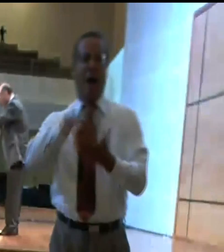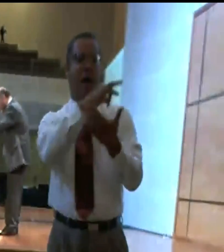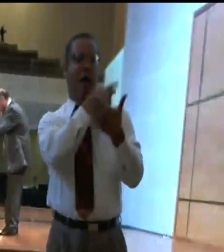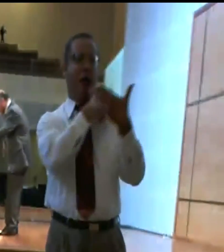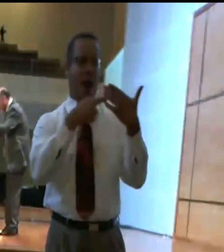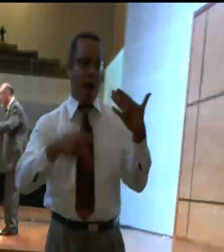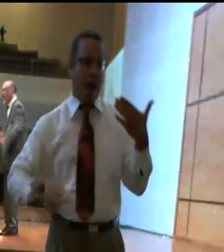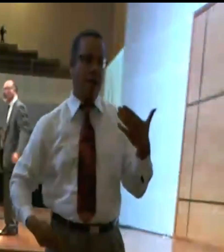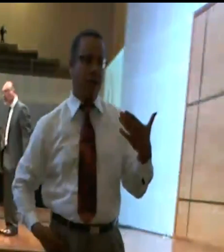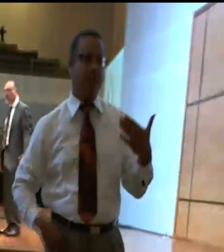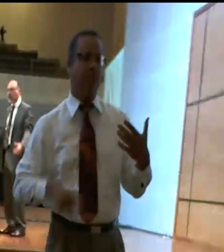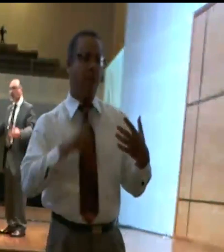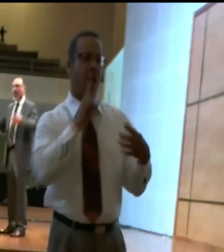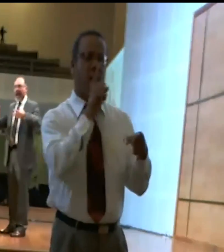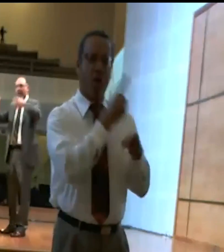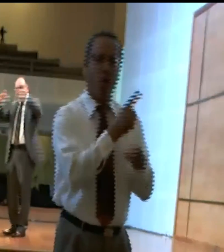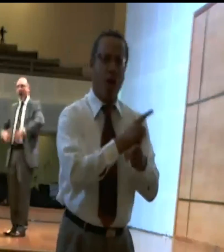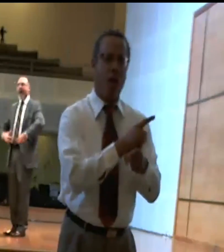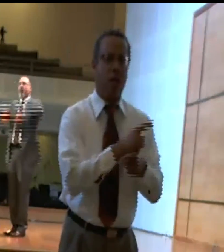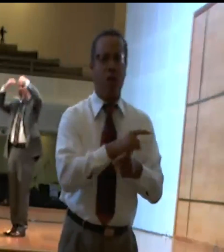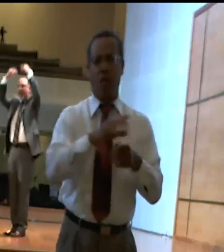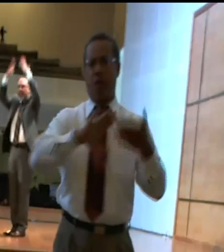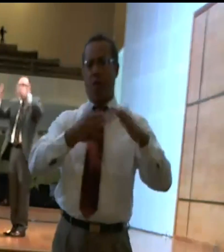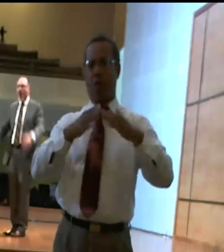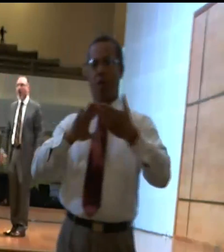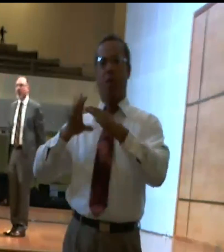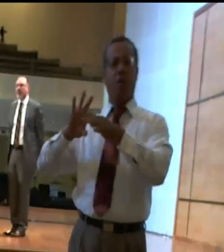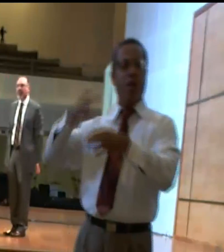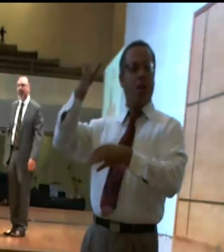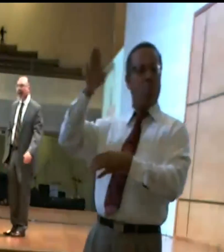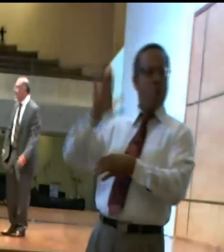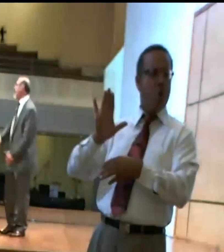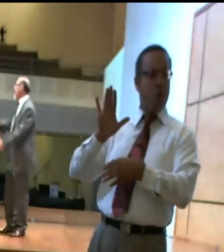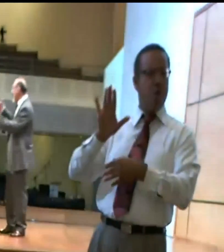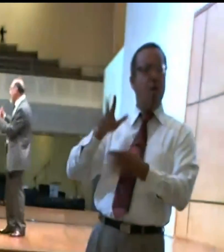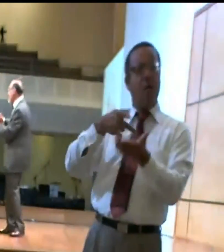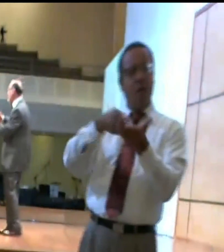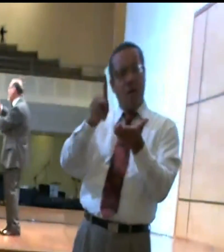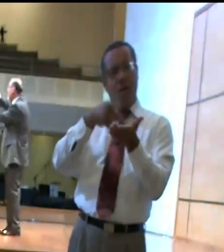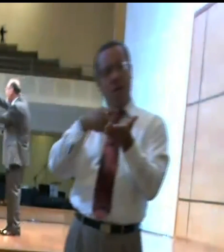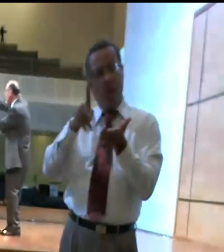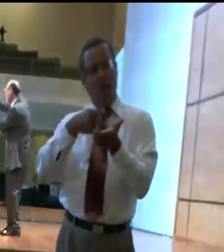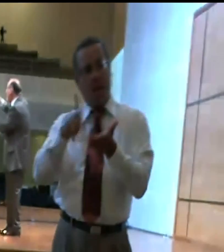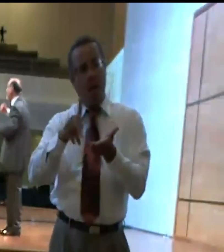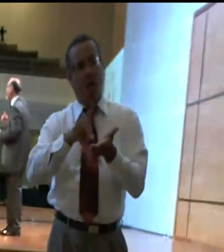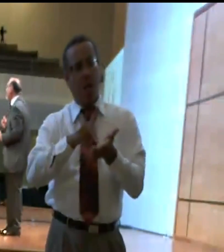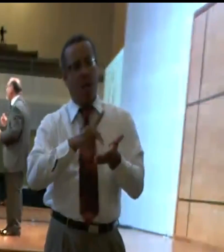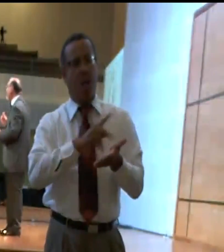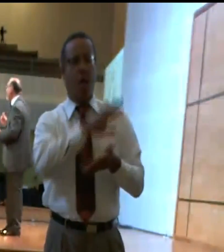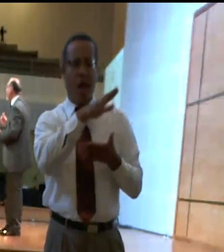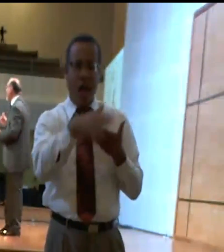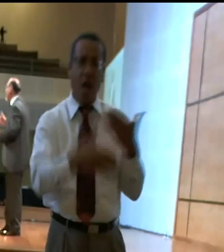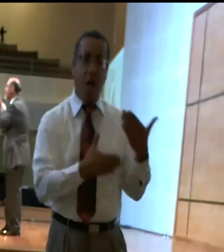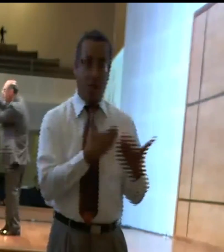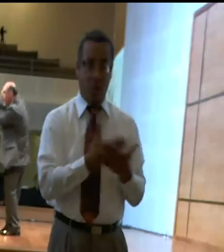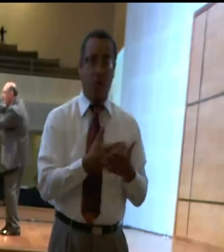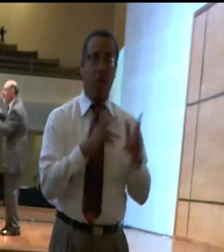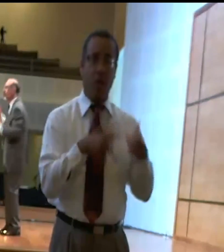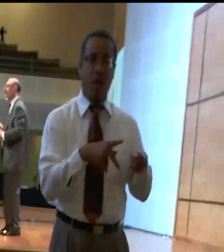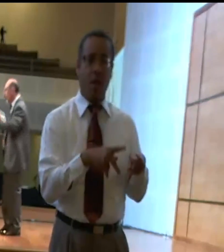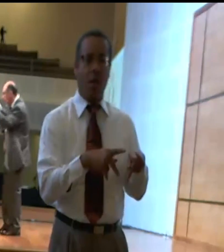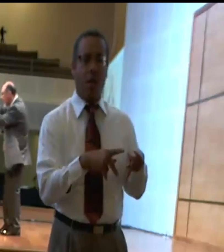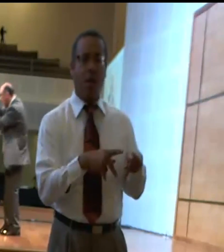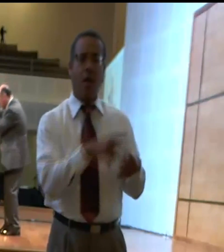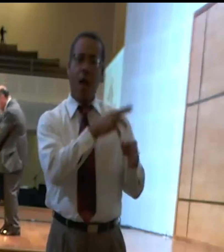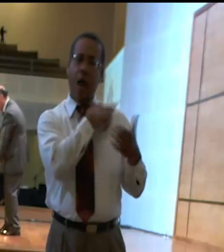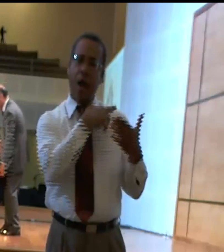¿es correcto que nosotros, el pueblo de Dios, le paguemos tributo,